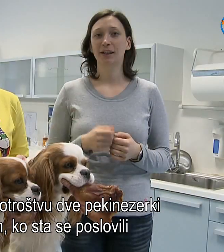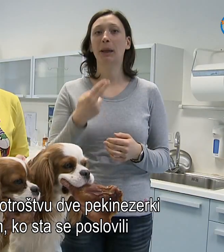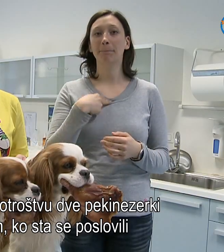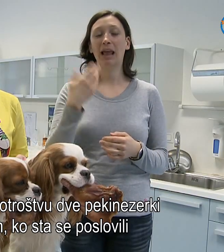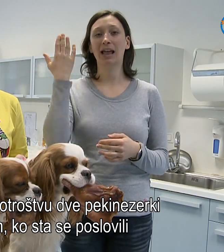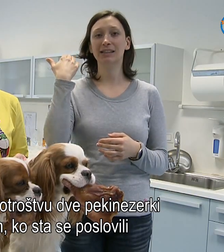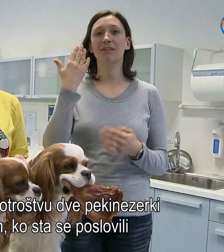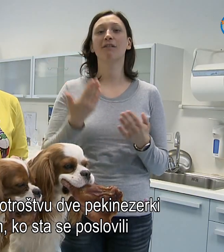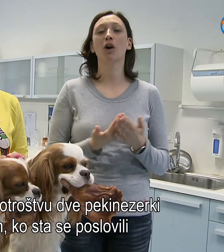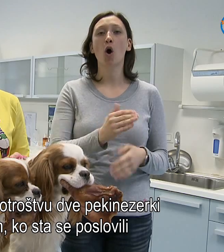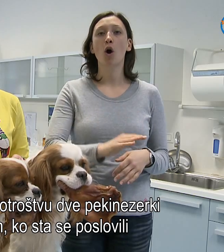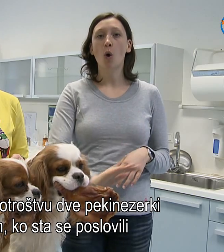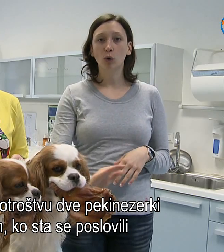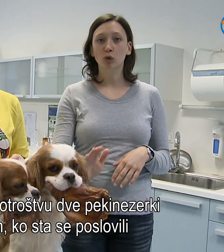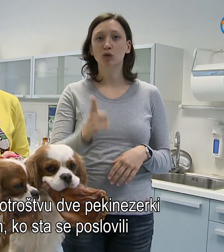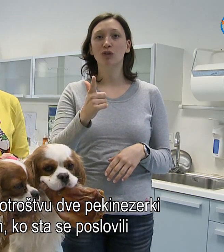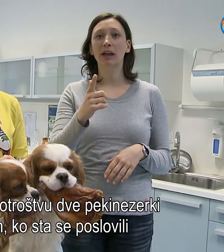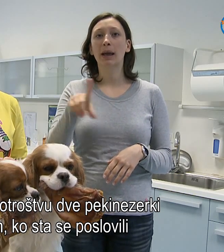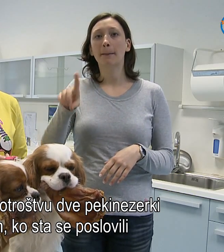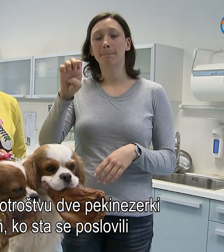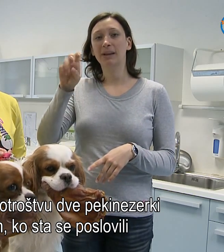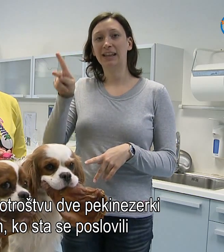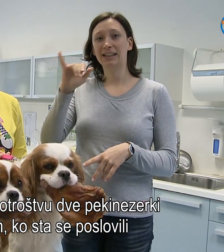Imela sem v otroštvu 2 pekinezerki